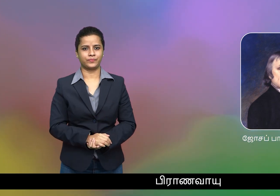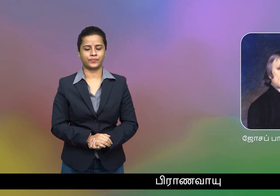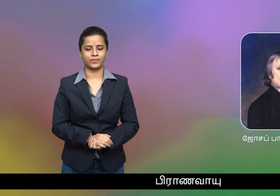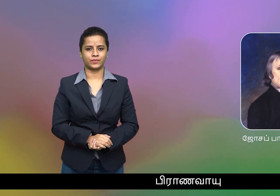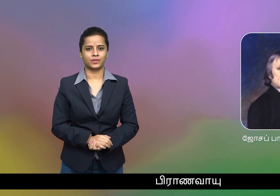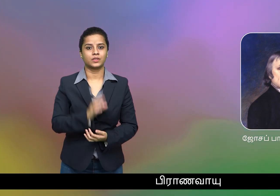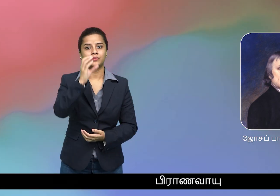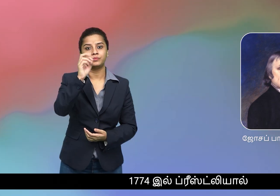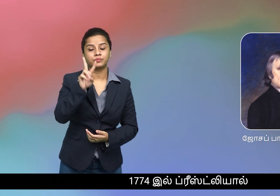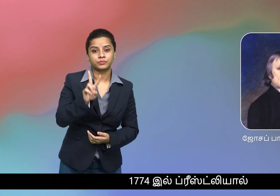பிராணவாயு